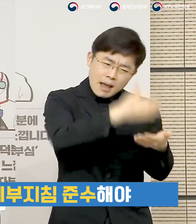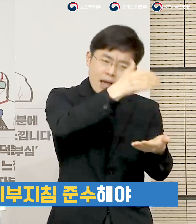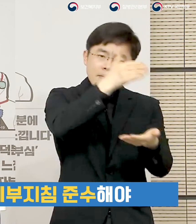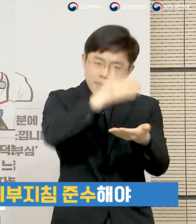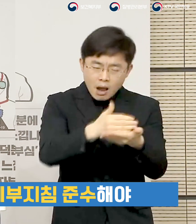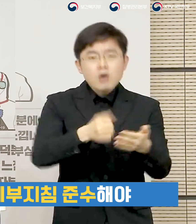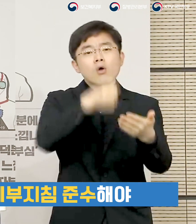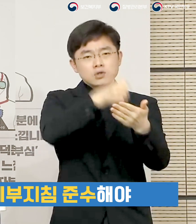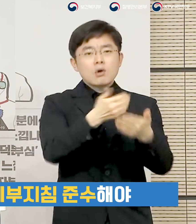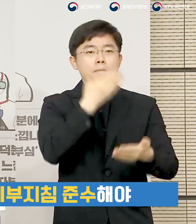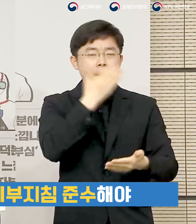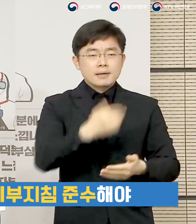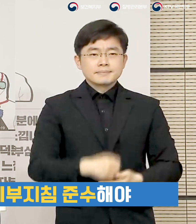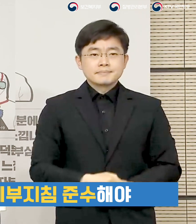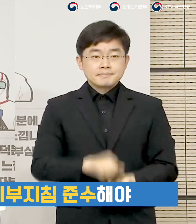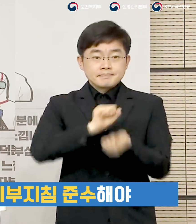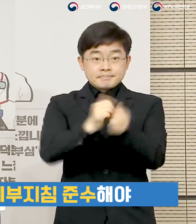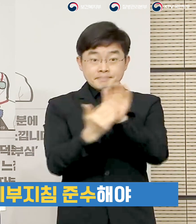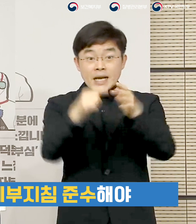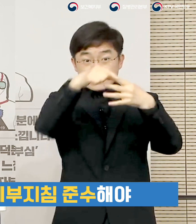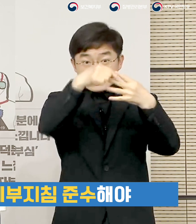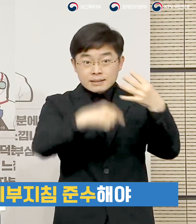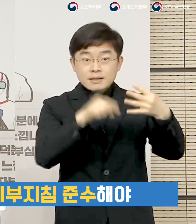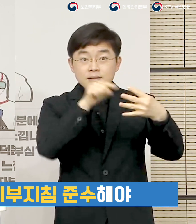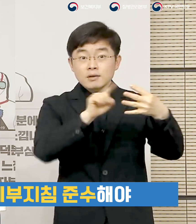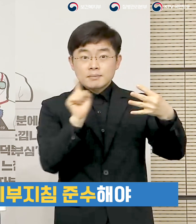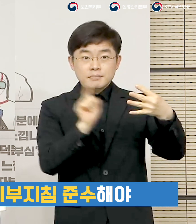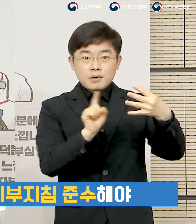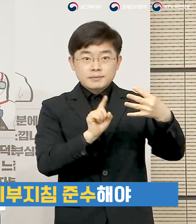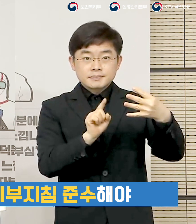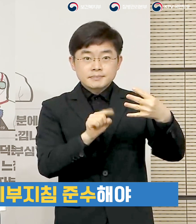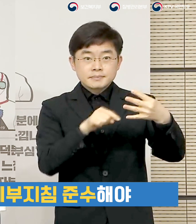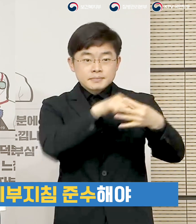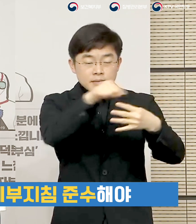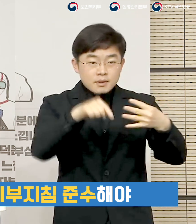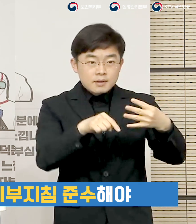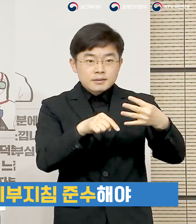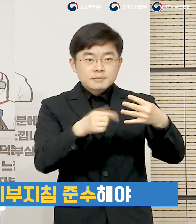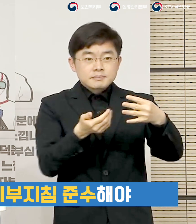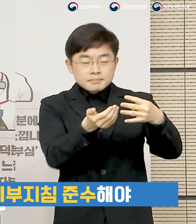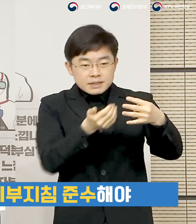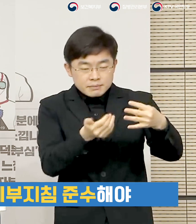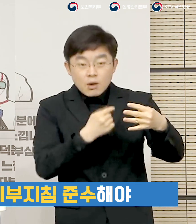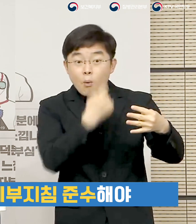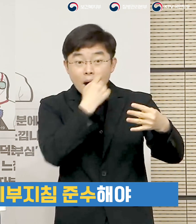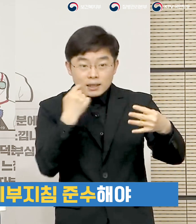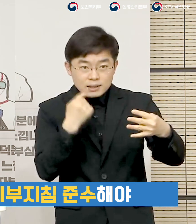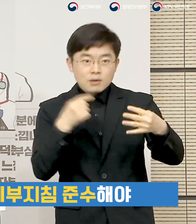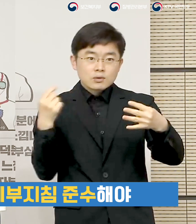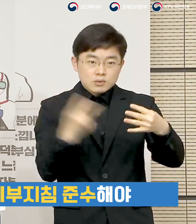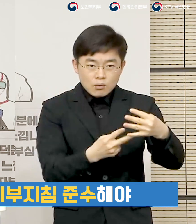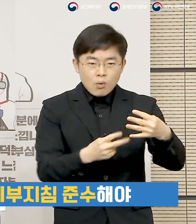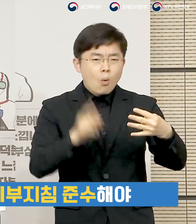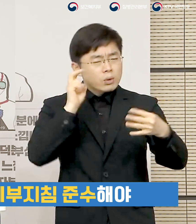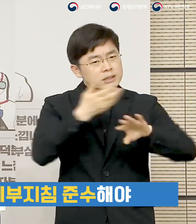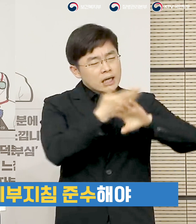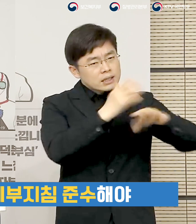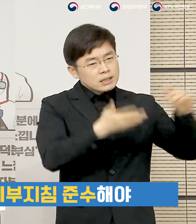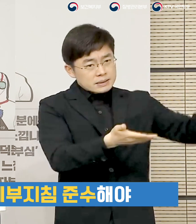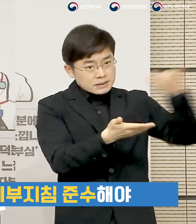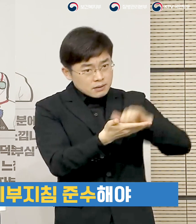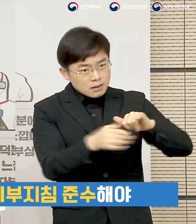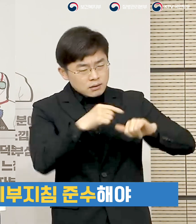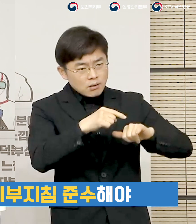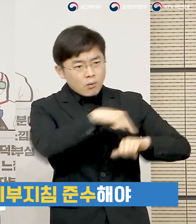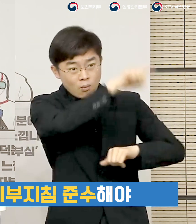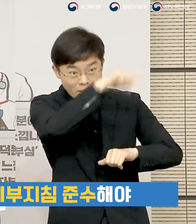합니다. 방역 세부 지침은 방역 조치 완료 후 운영 재개, 유정상자 및 최근 2주간 해외 이용 경험자